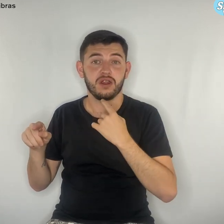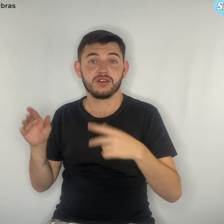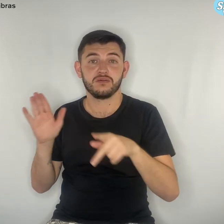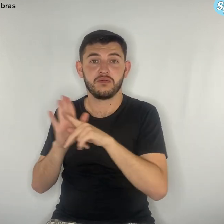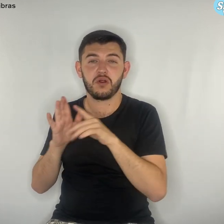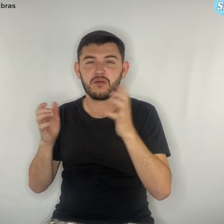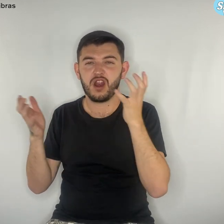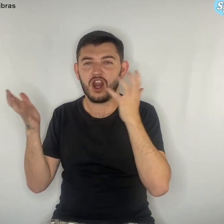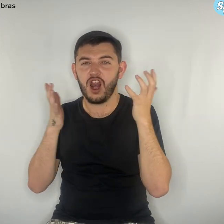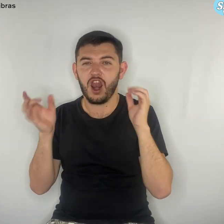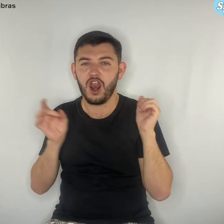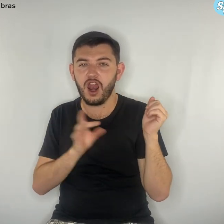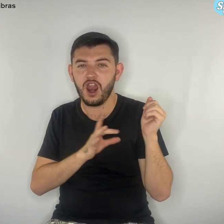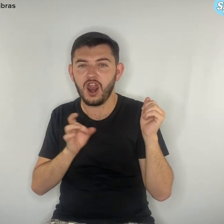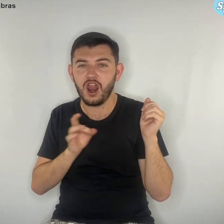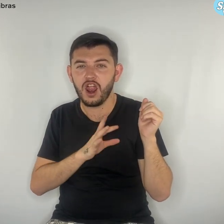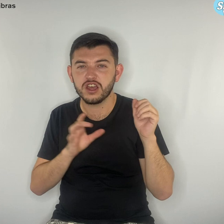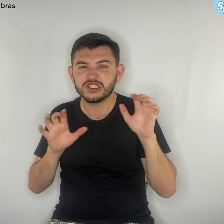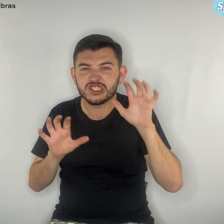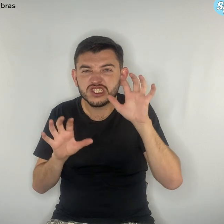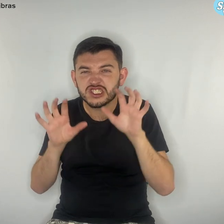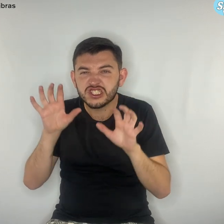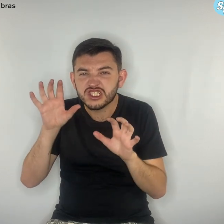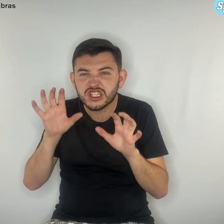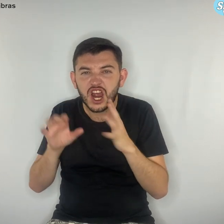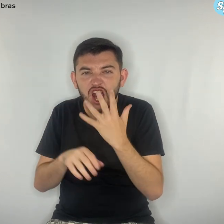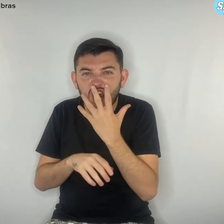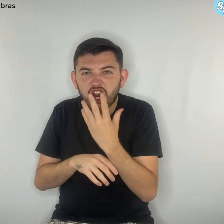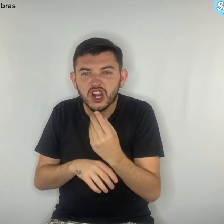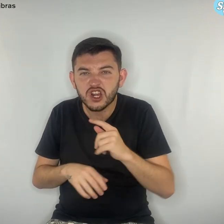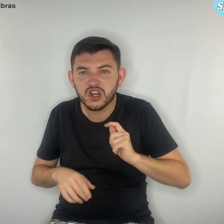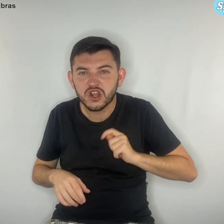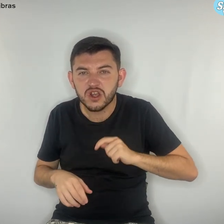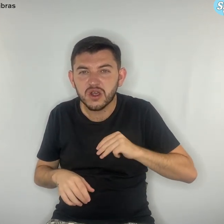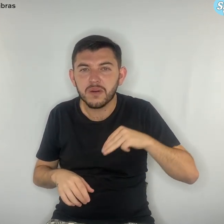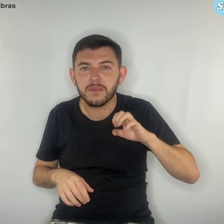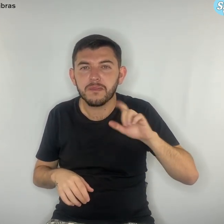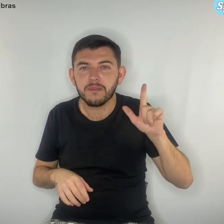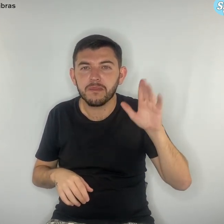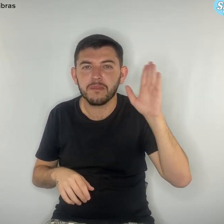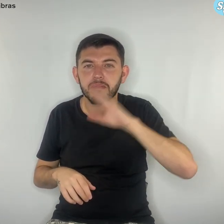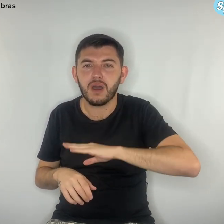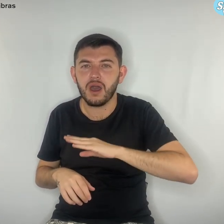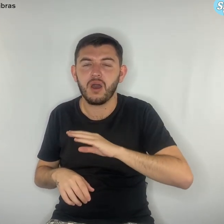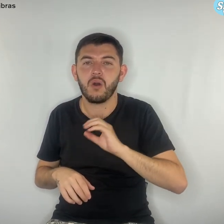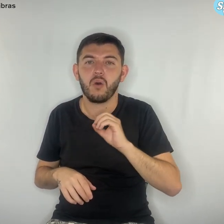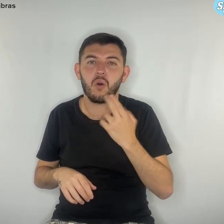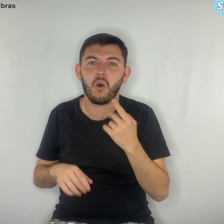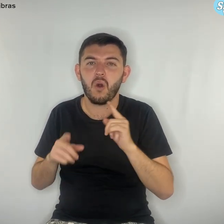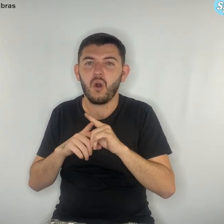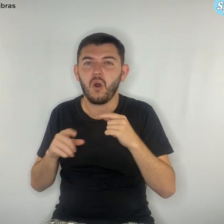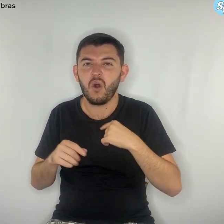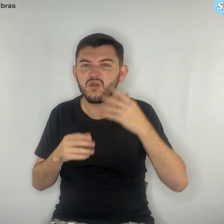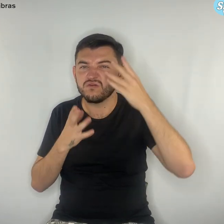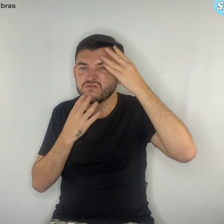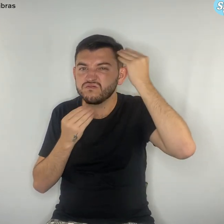pesadelos. Bichos, papões, lobos maus e bodes para a conveniente